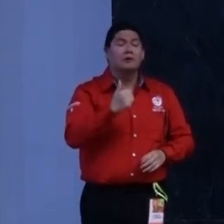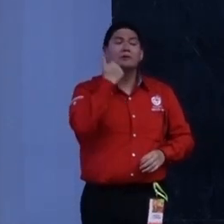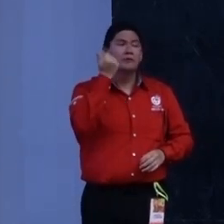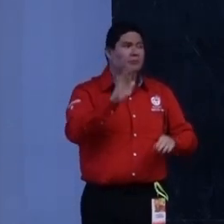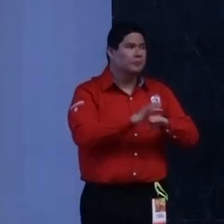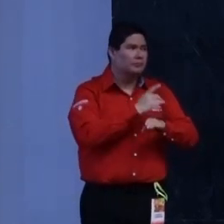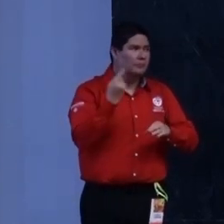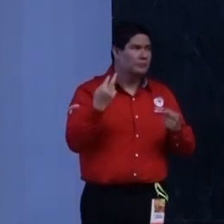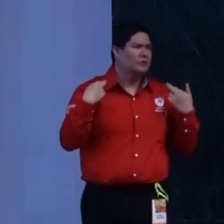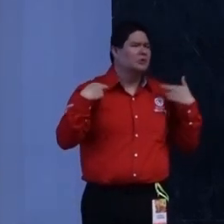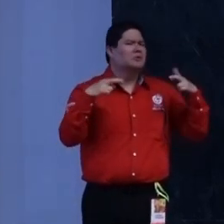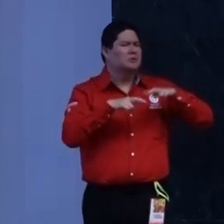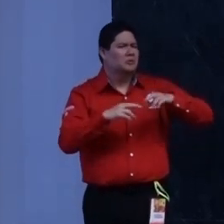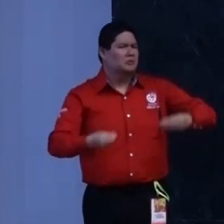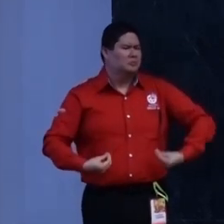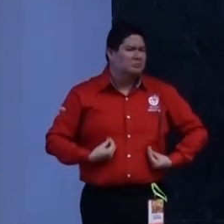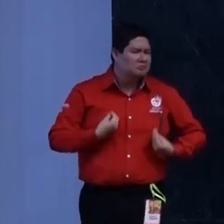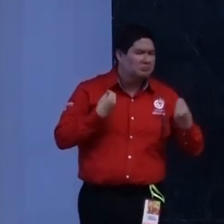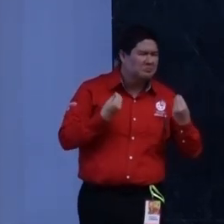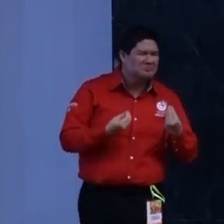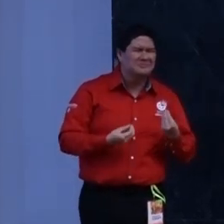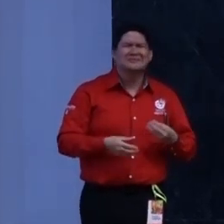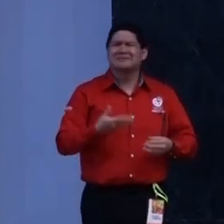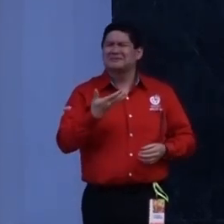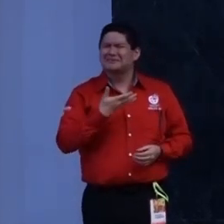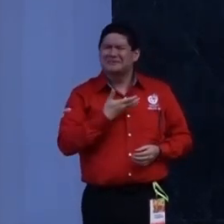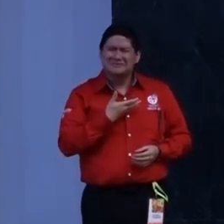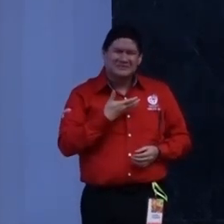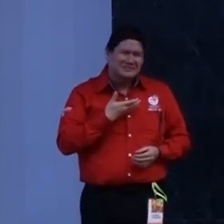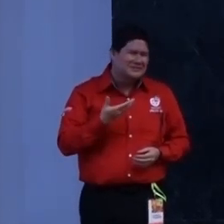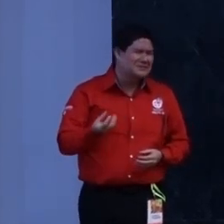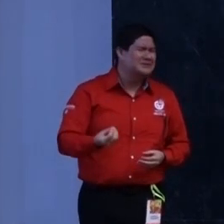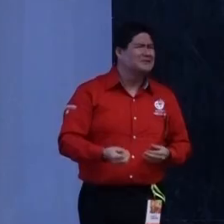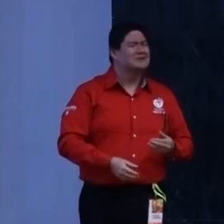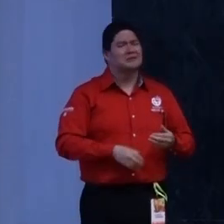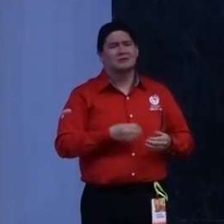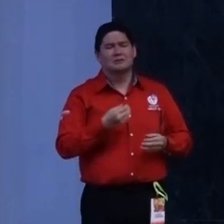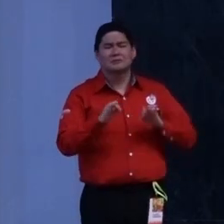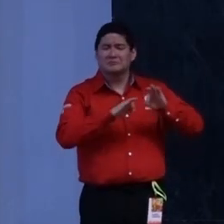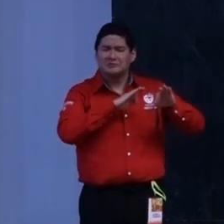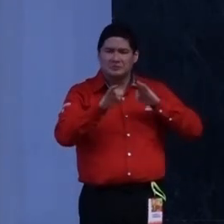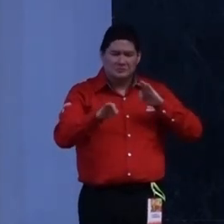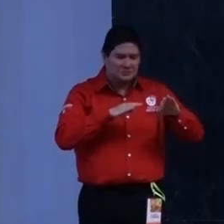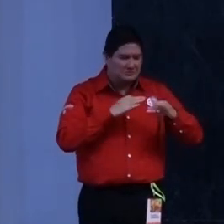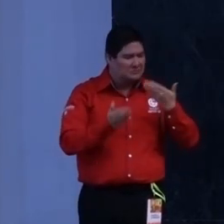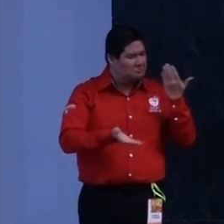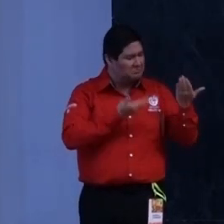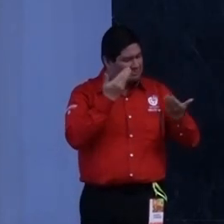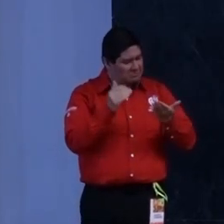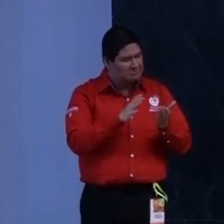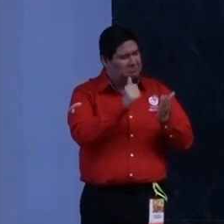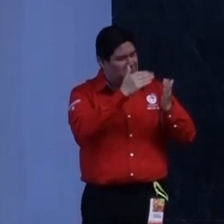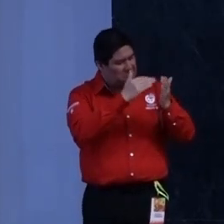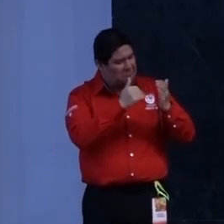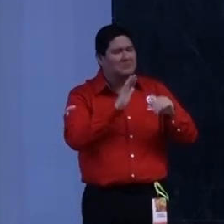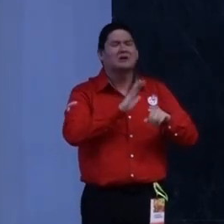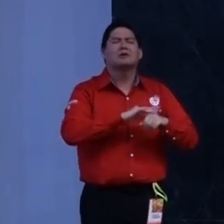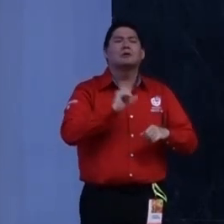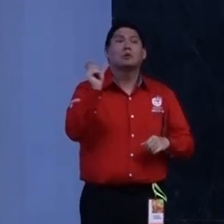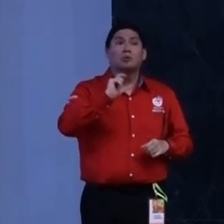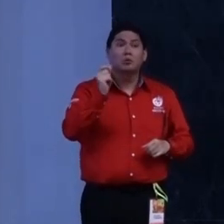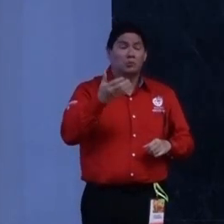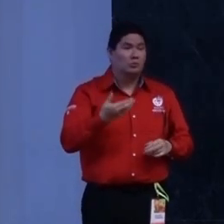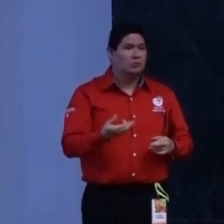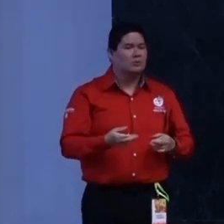los maestros vivimos a veces inundados en trámites, en papeles y demás, ¿no? Entonces yo siempre les digo, cuando reciban